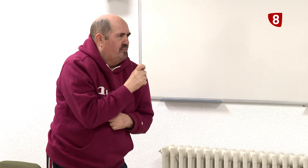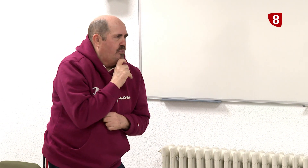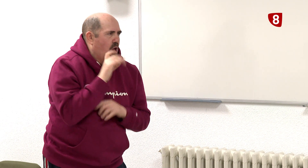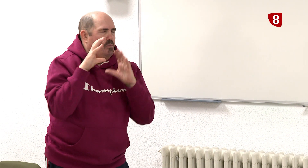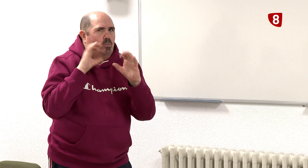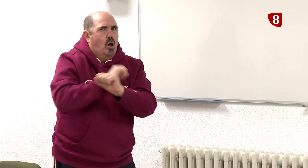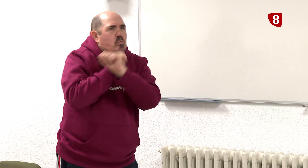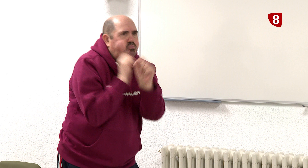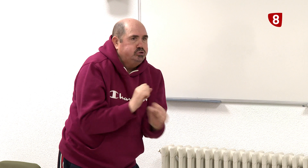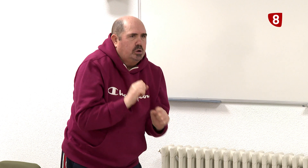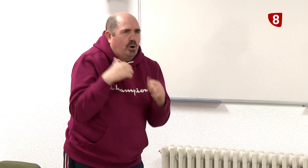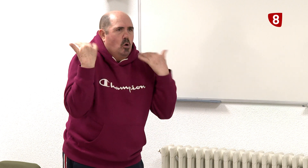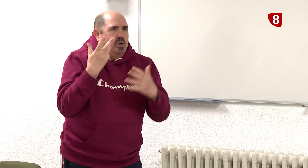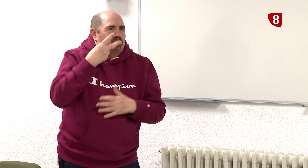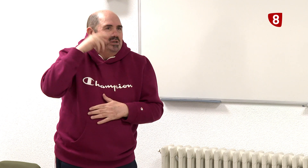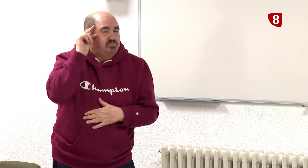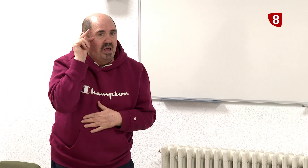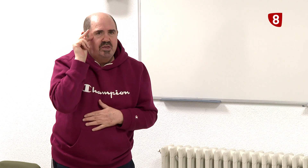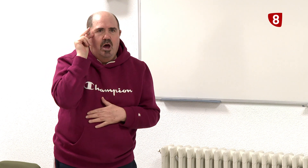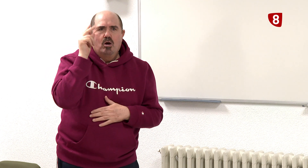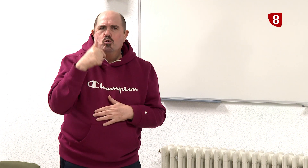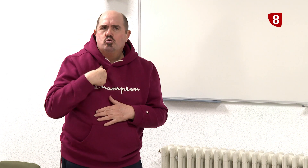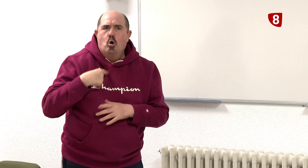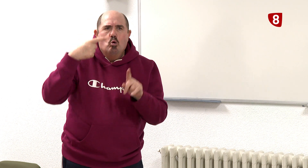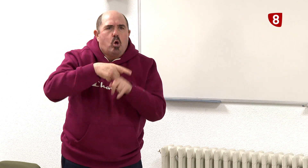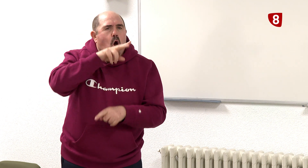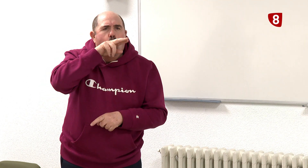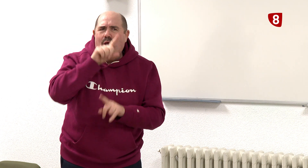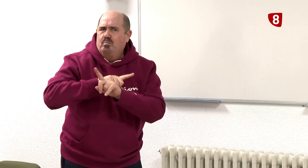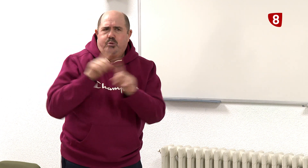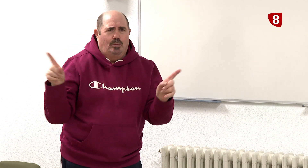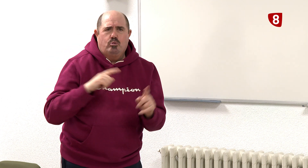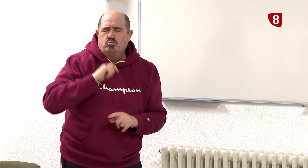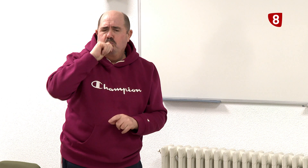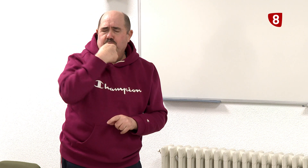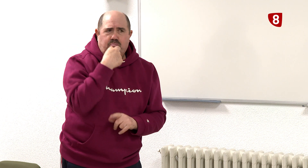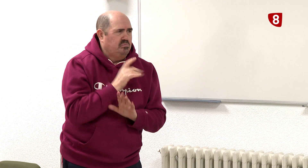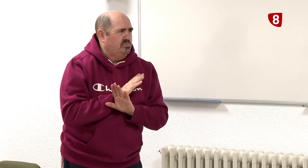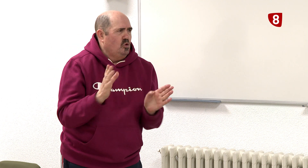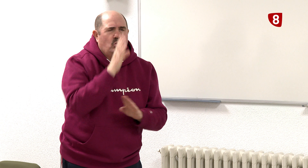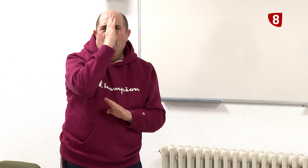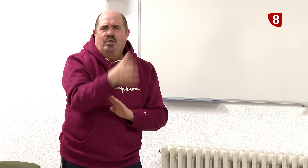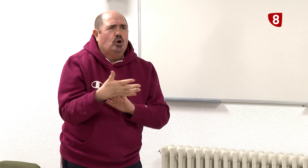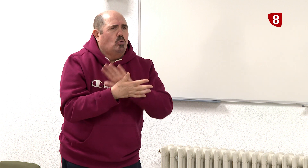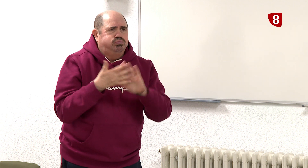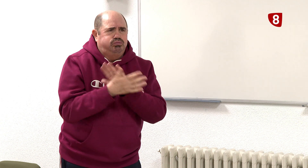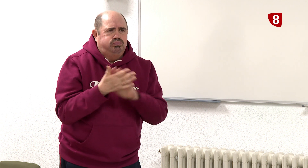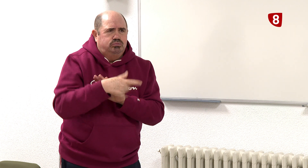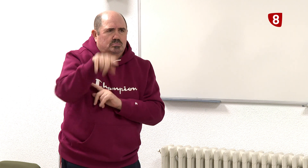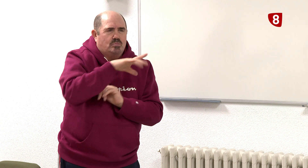persona sorda ni qué es esto de la lengua de signos, pero bueno, voy a ver qué es, voy como curiosidad. Y claro, yo cuando era profesor, pues no podían utilizar